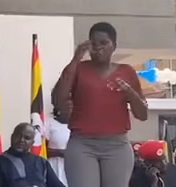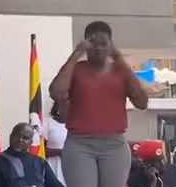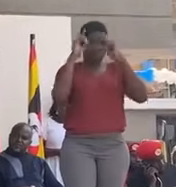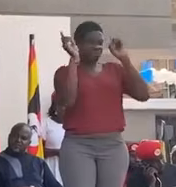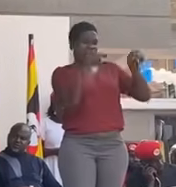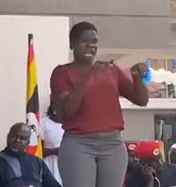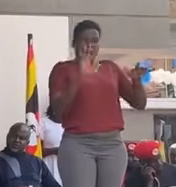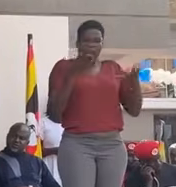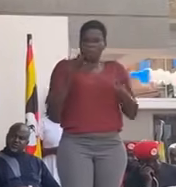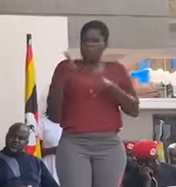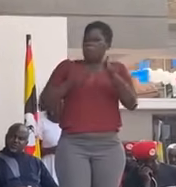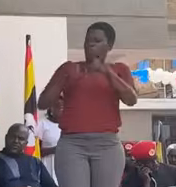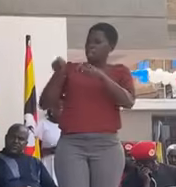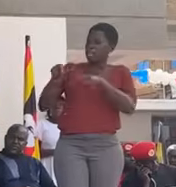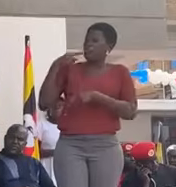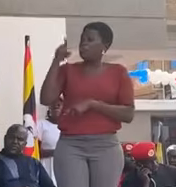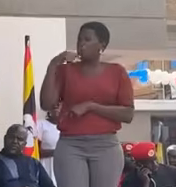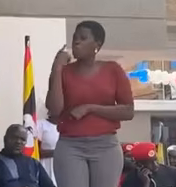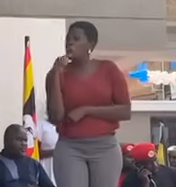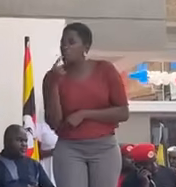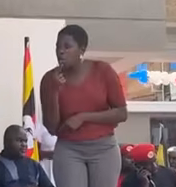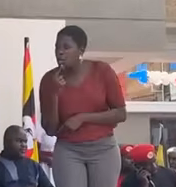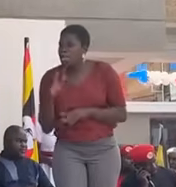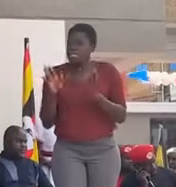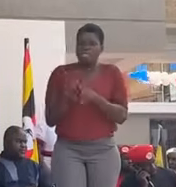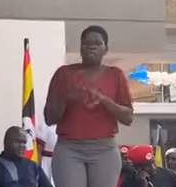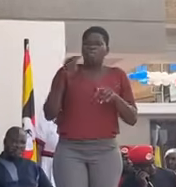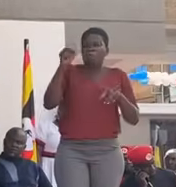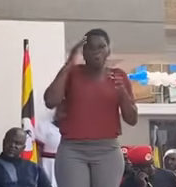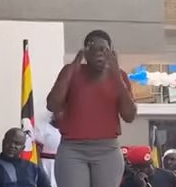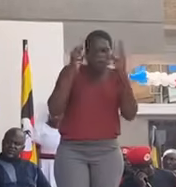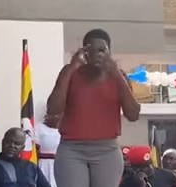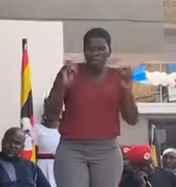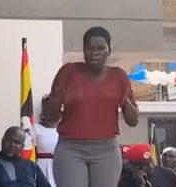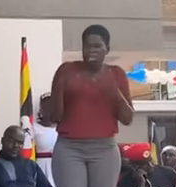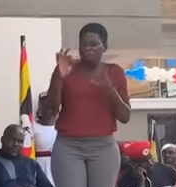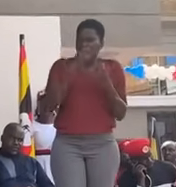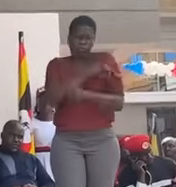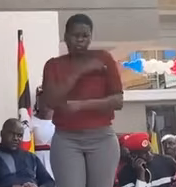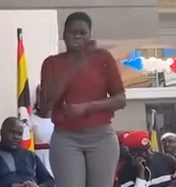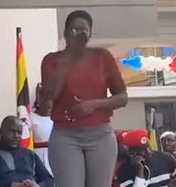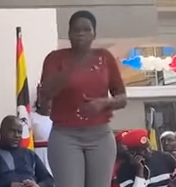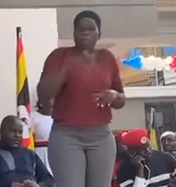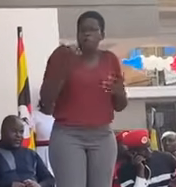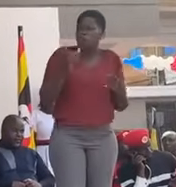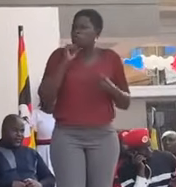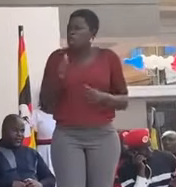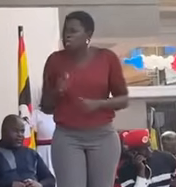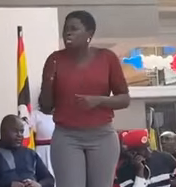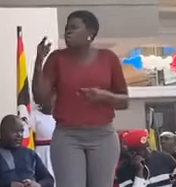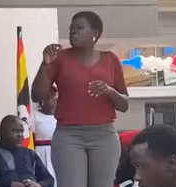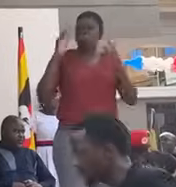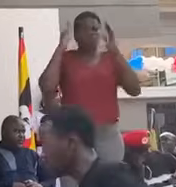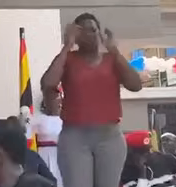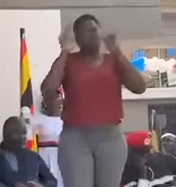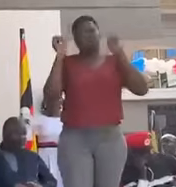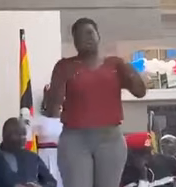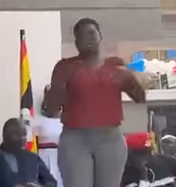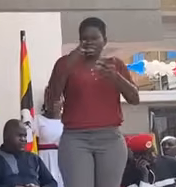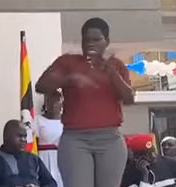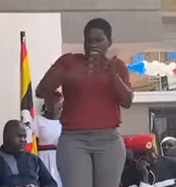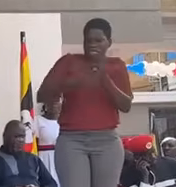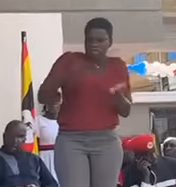yo ngerijo kule mberu wamu. Ngatofa yo mawali wa madwali ru obate wali. Ngatofa yo misolo